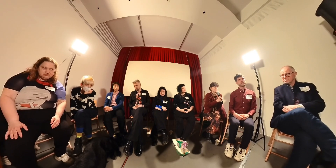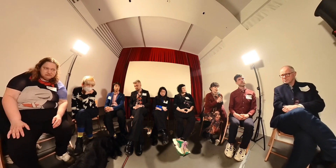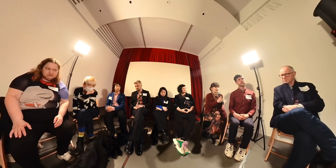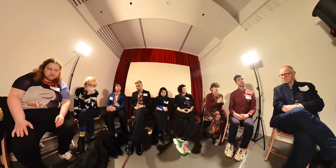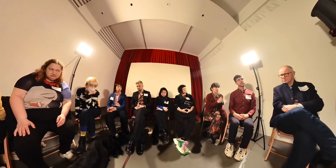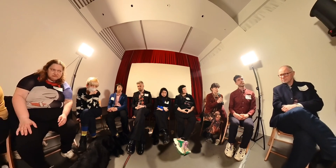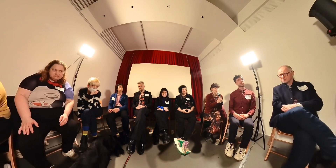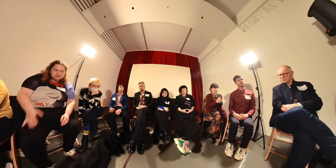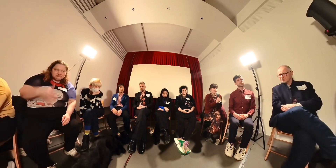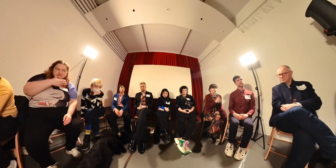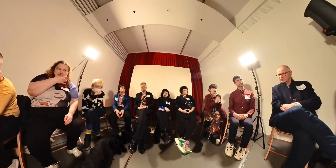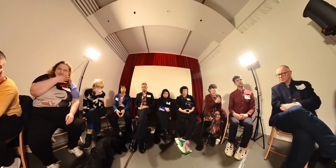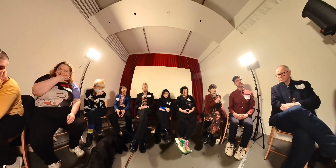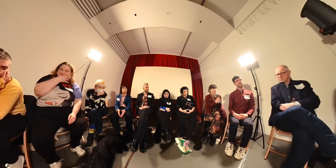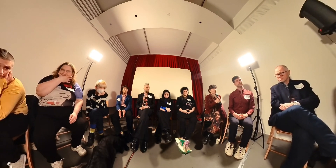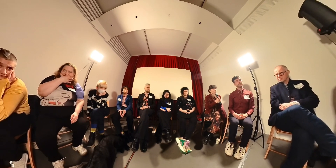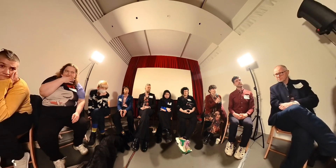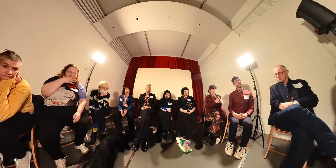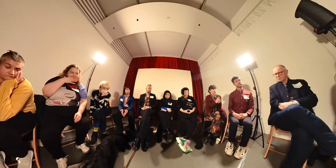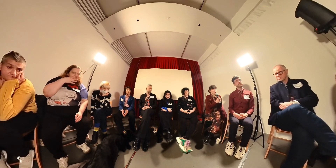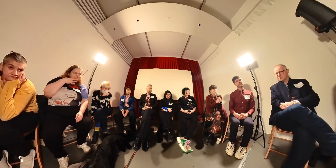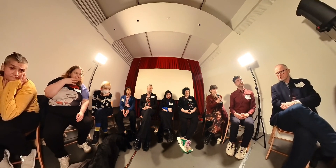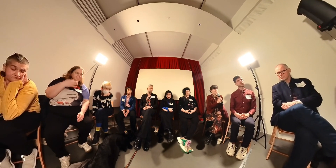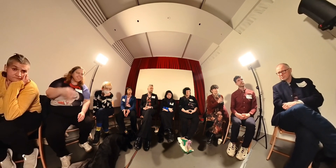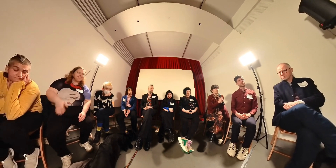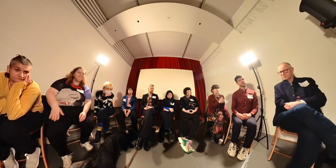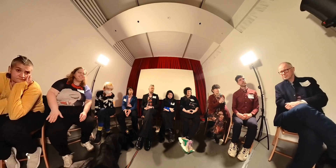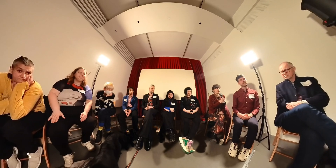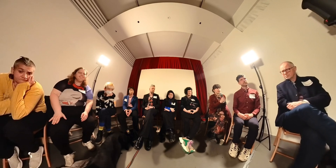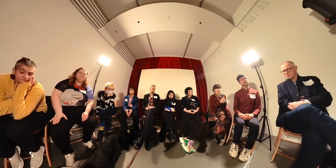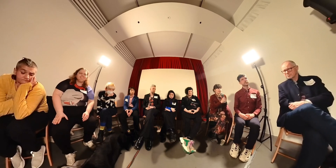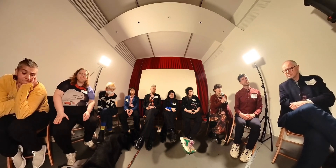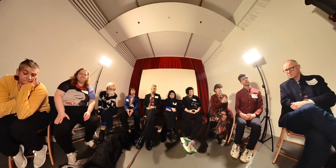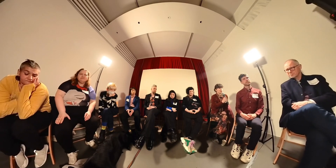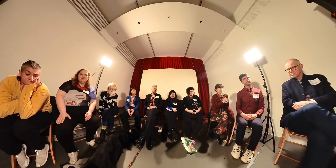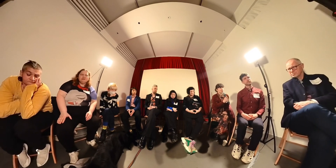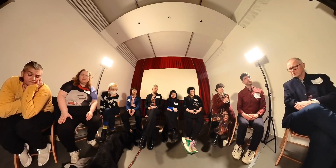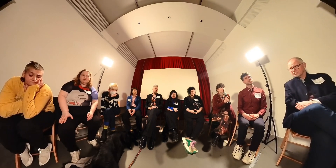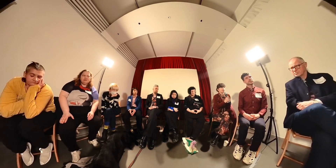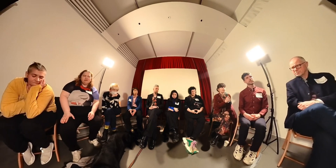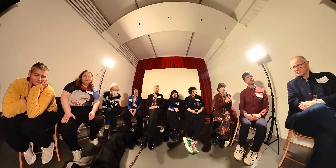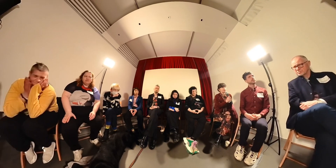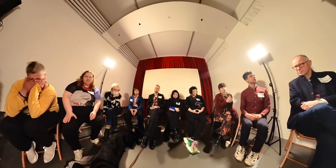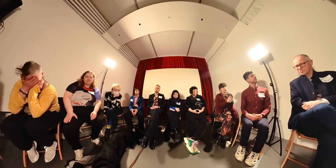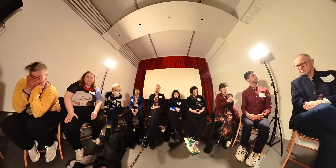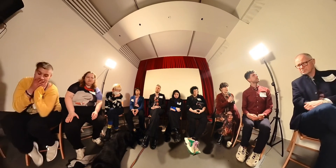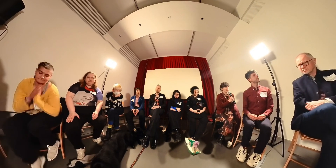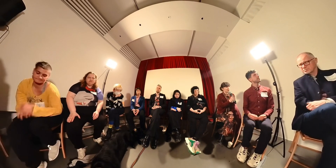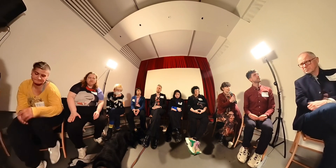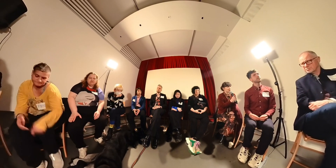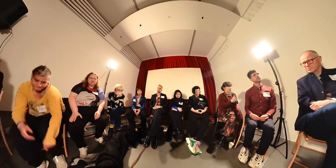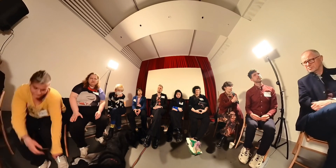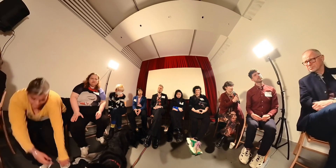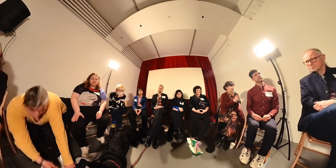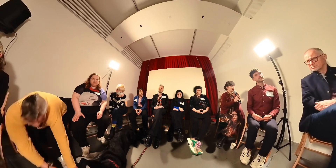vlastně je od narození nevidomá. No a začali jsme při přípravě scénáře přemýšlet o